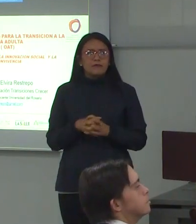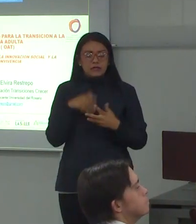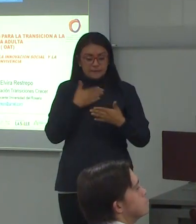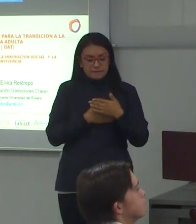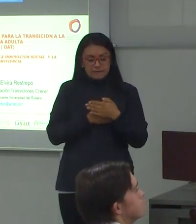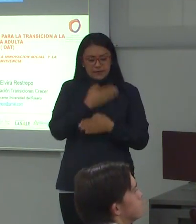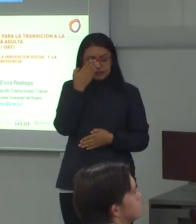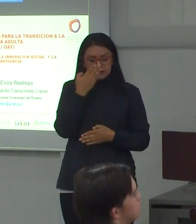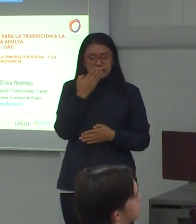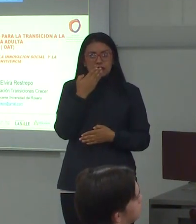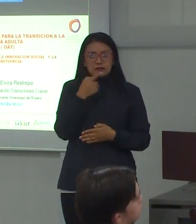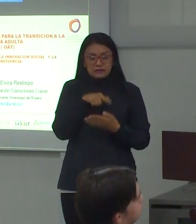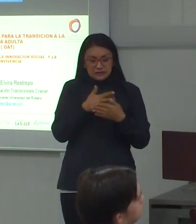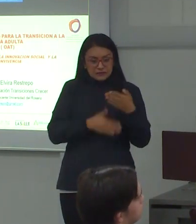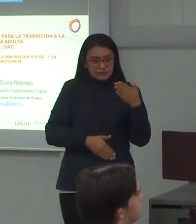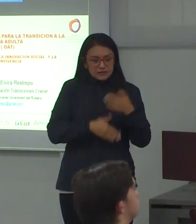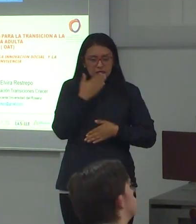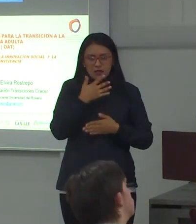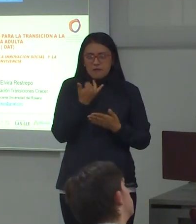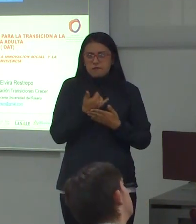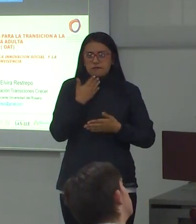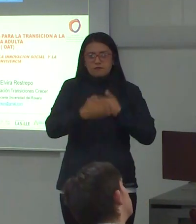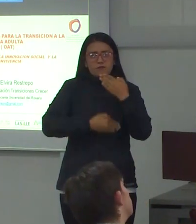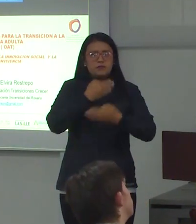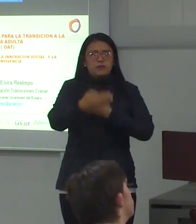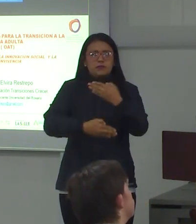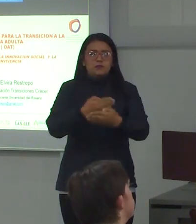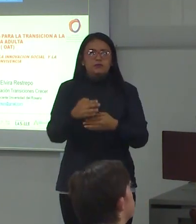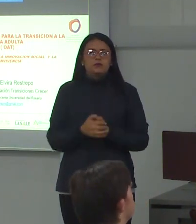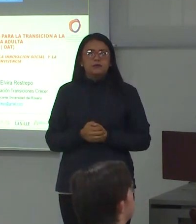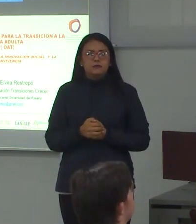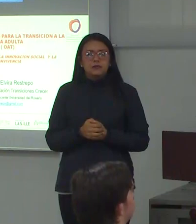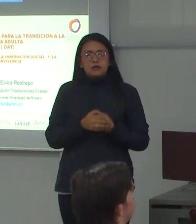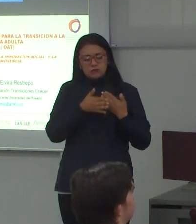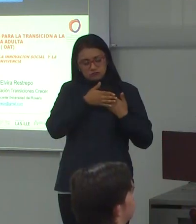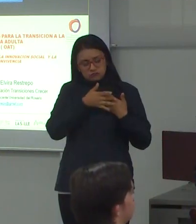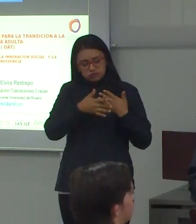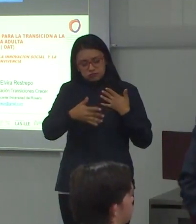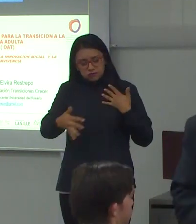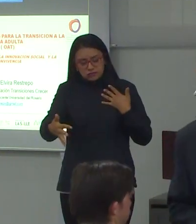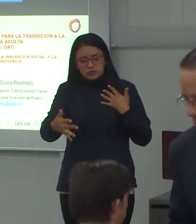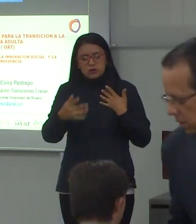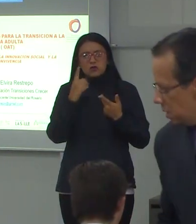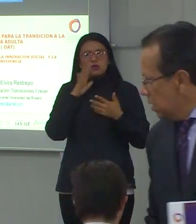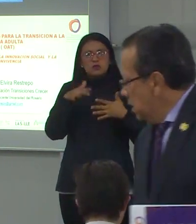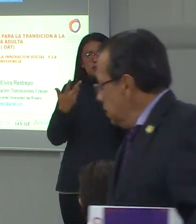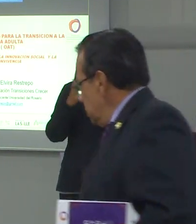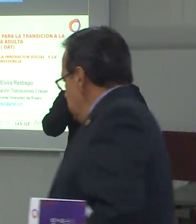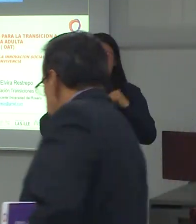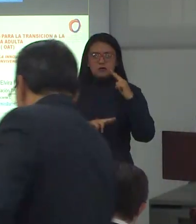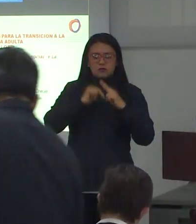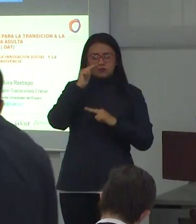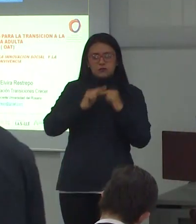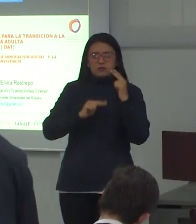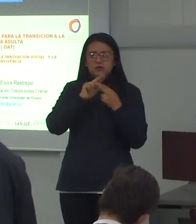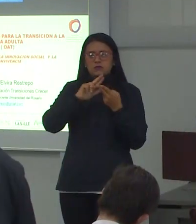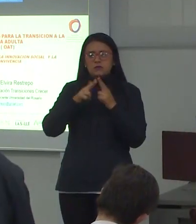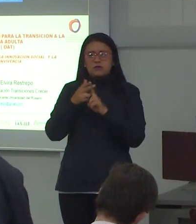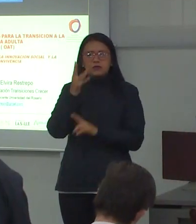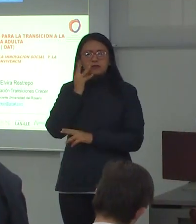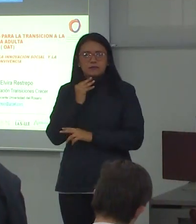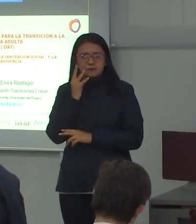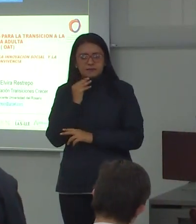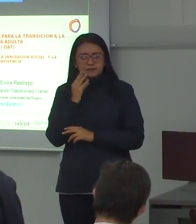además ya todo un proceso y el recorrido también habla de cómo se ha ido construyendo y fundamentando la